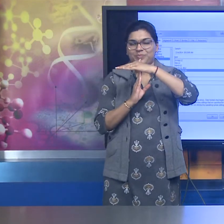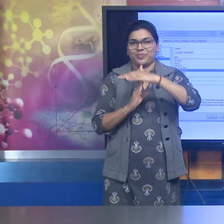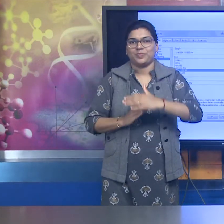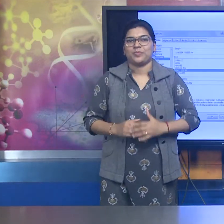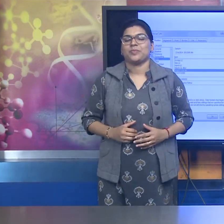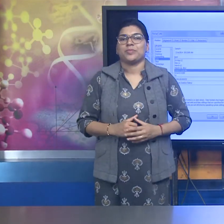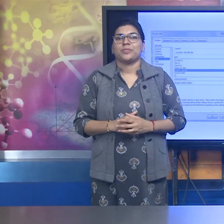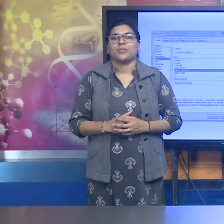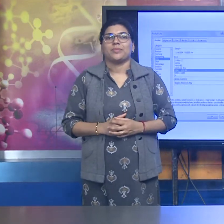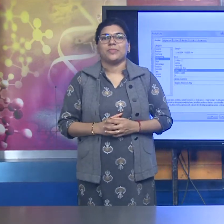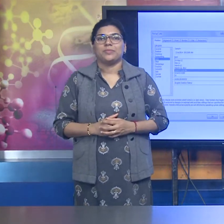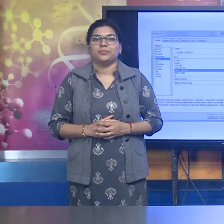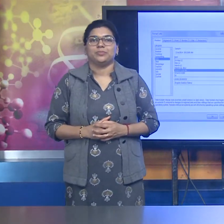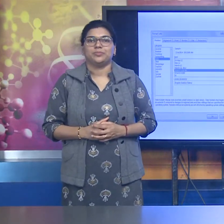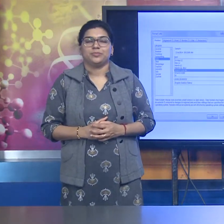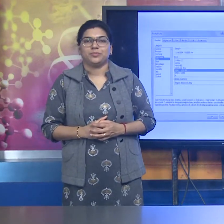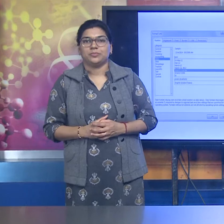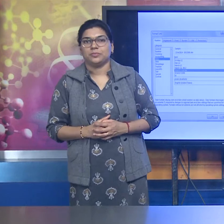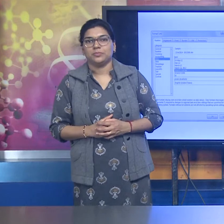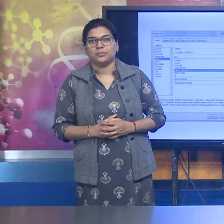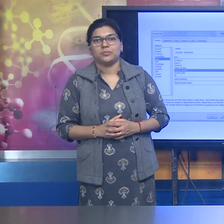Now let's take a break.